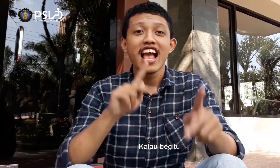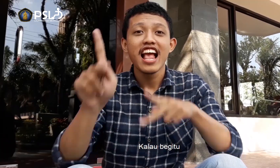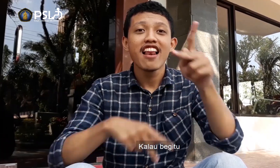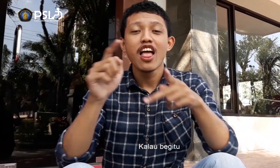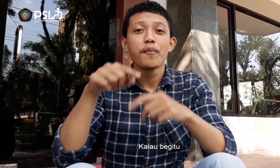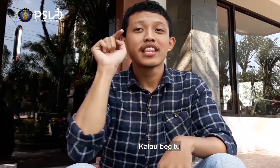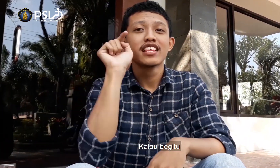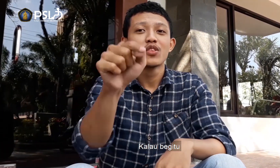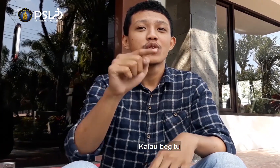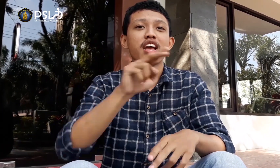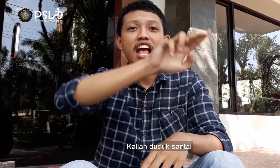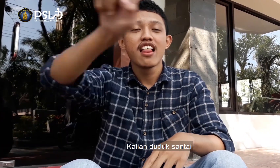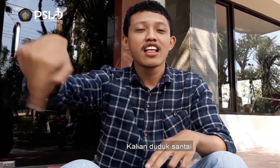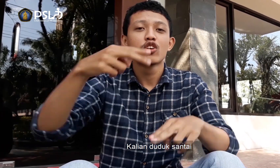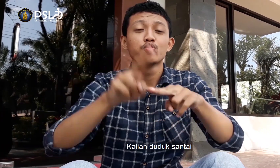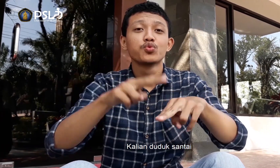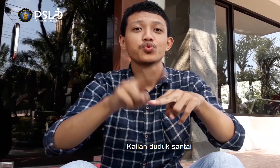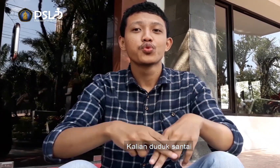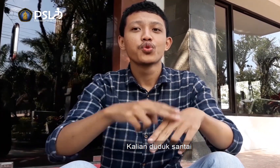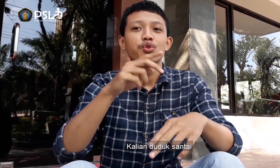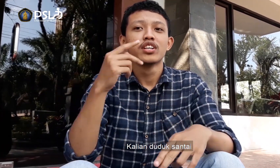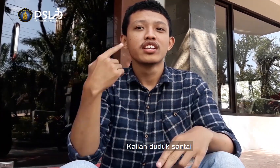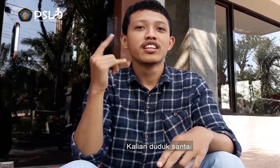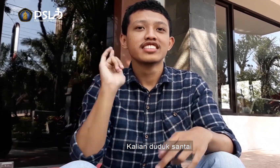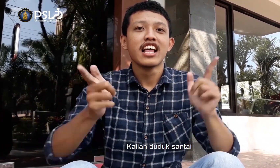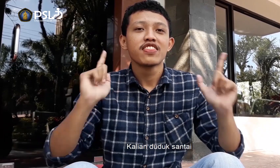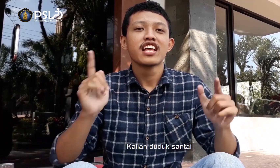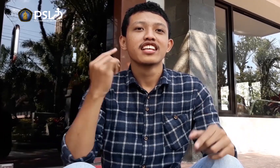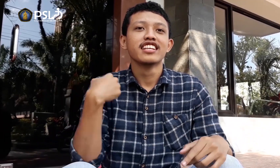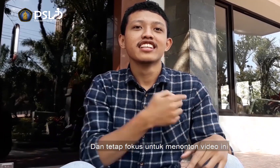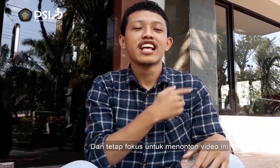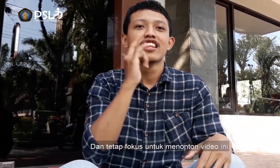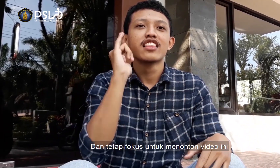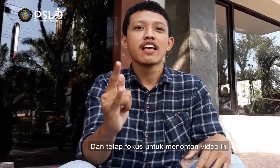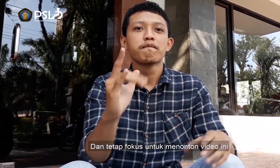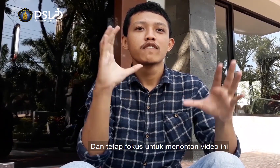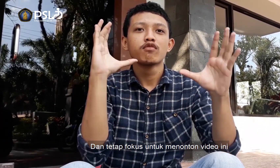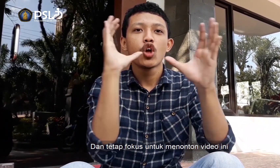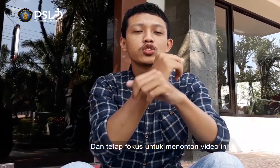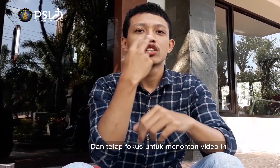Kalau begitu, kalian duduk santai dan tetap fokus untuk menonton video ini ya.